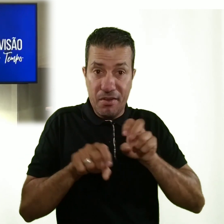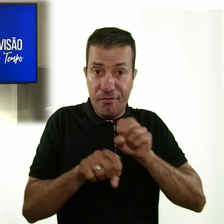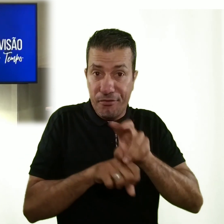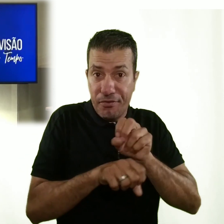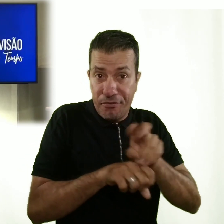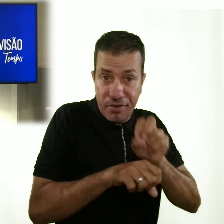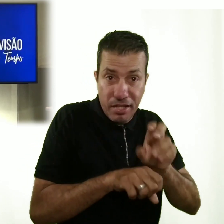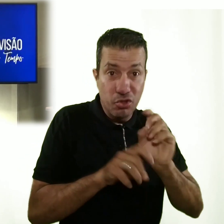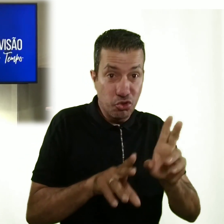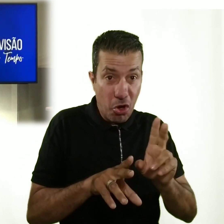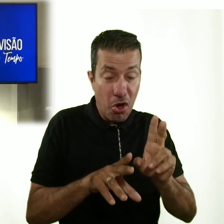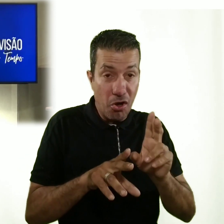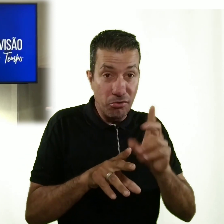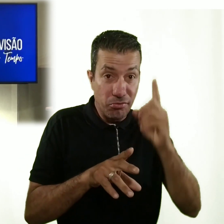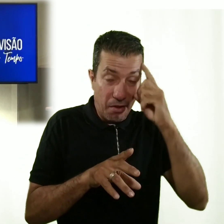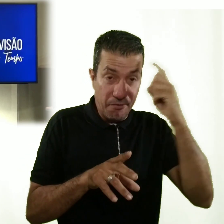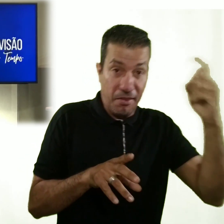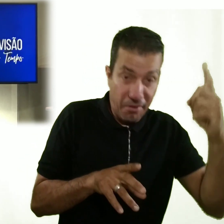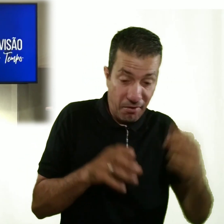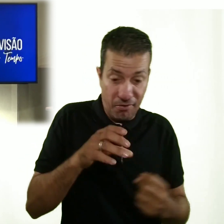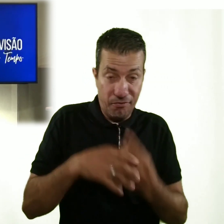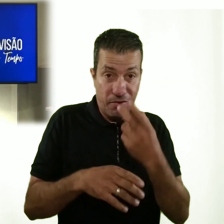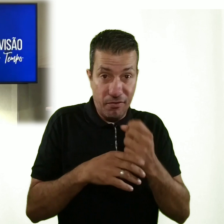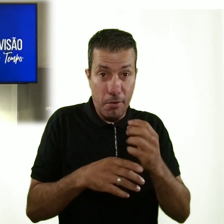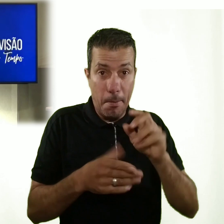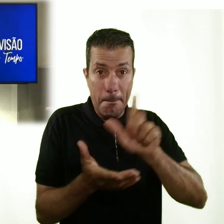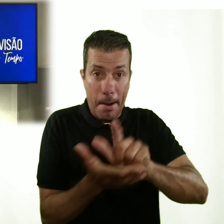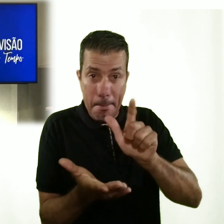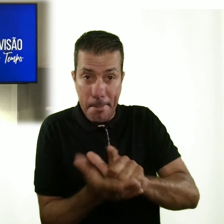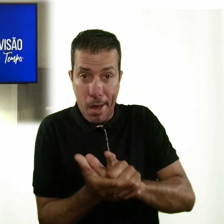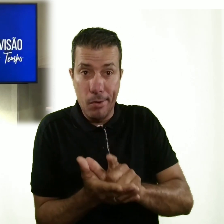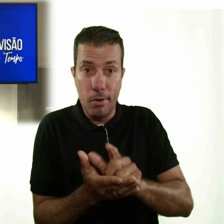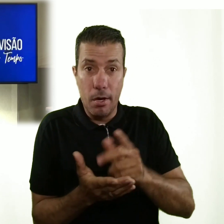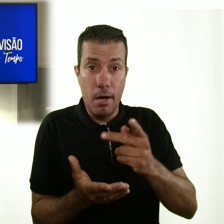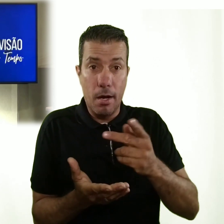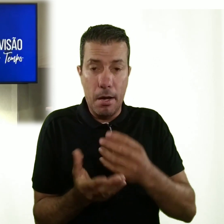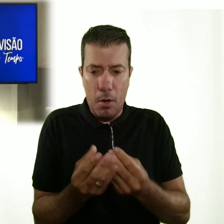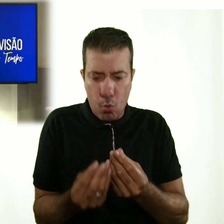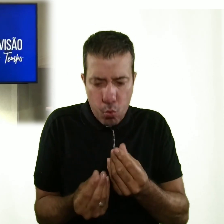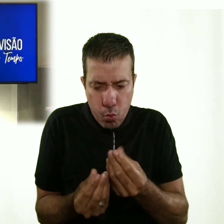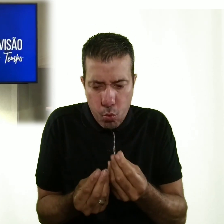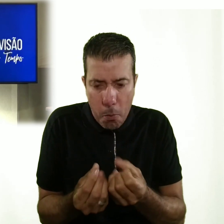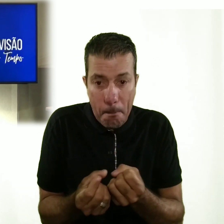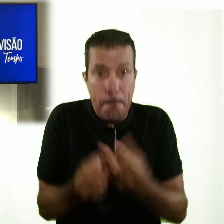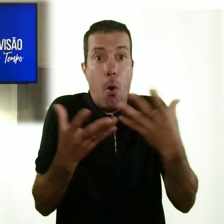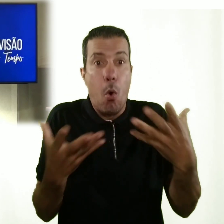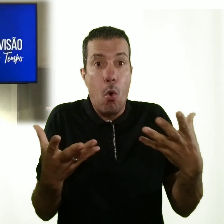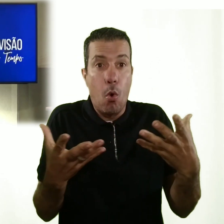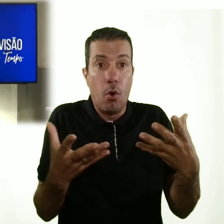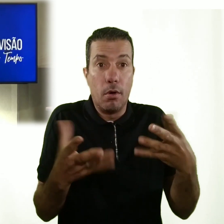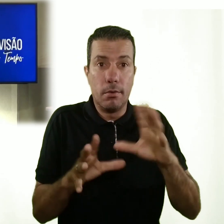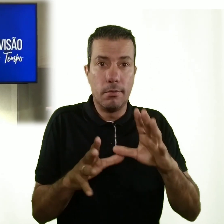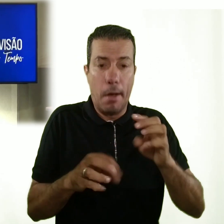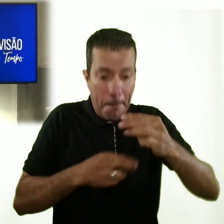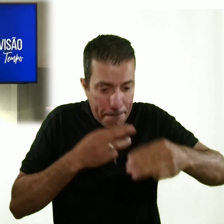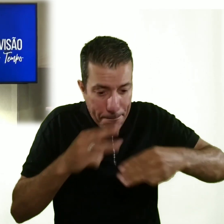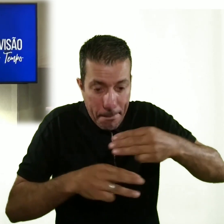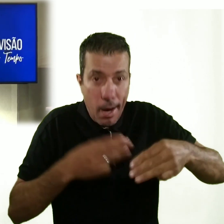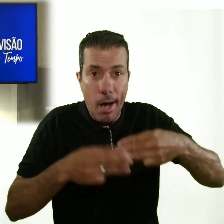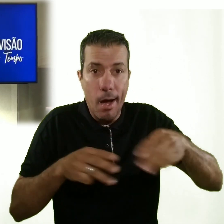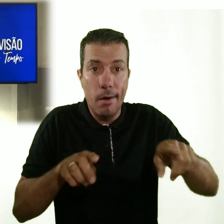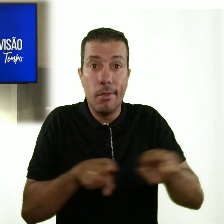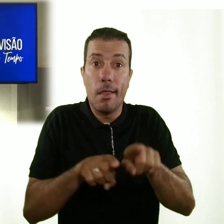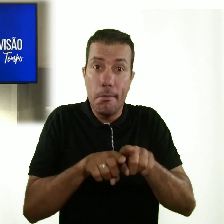inventou papel, inventou a pólvora, inventou o macarrão. Aí o Marco